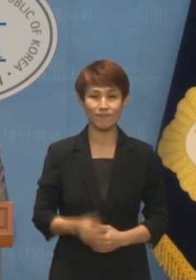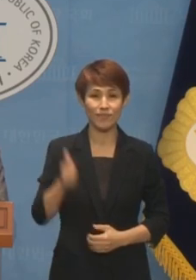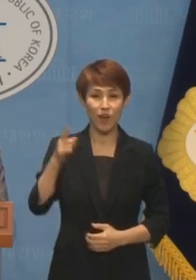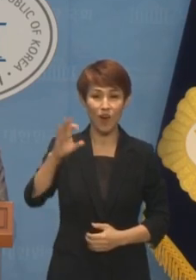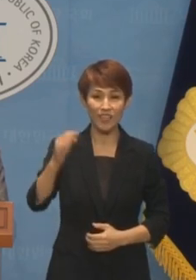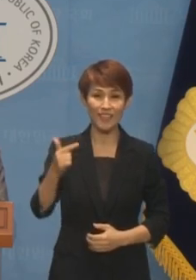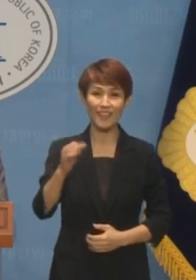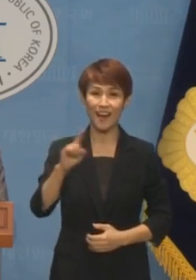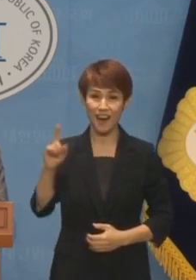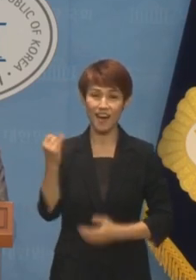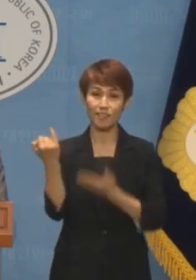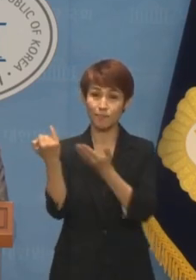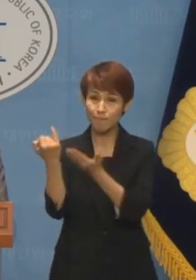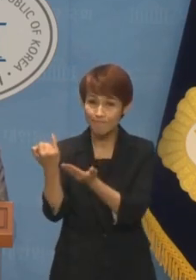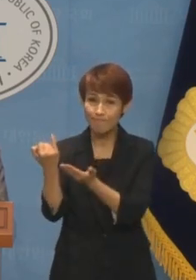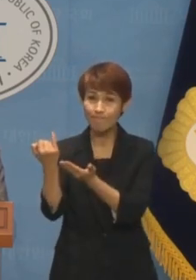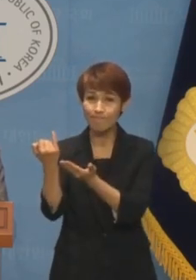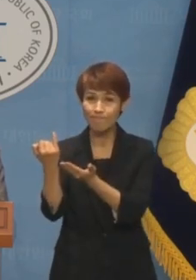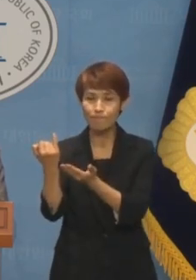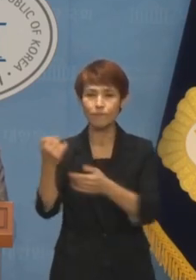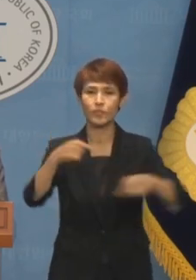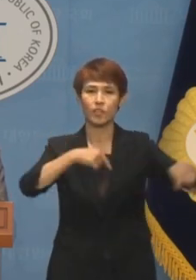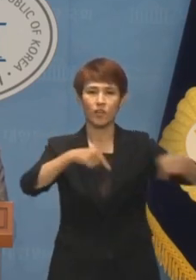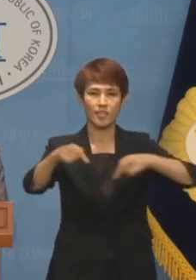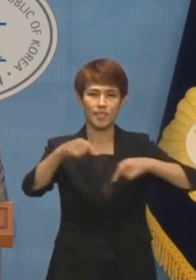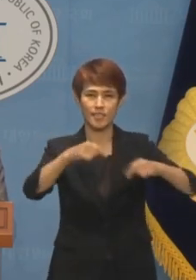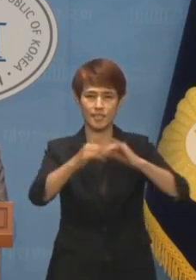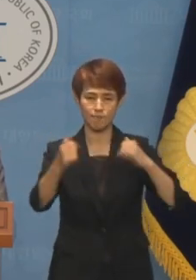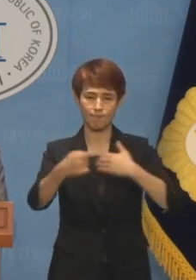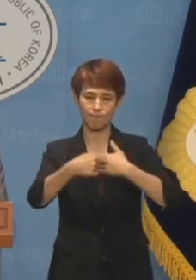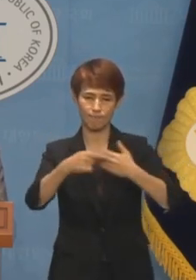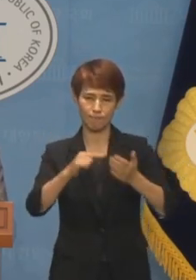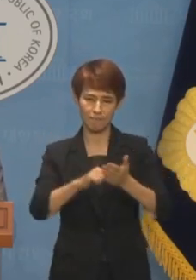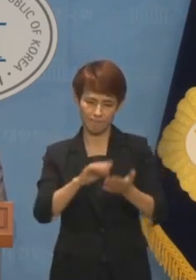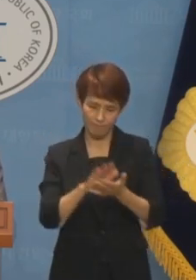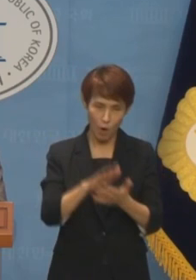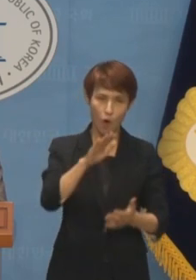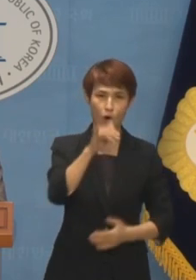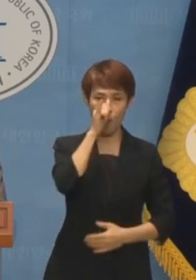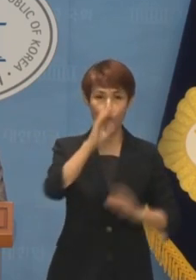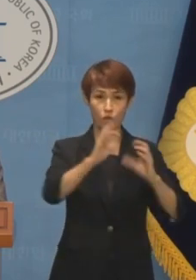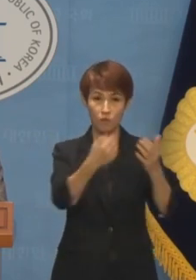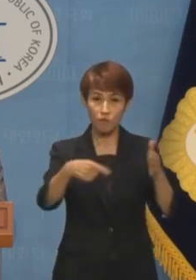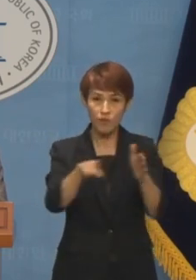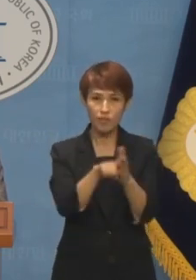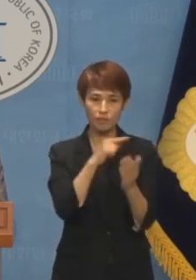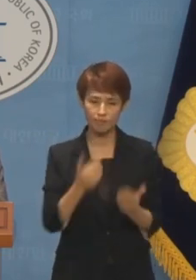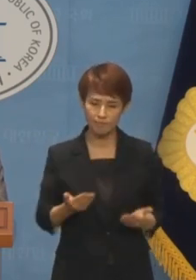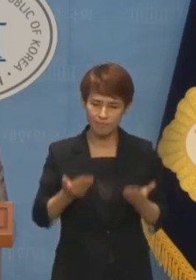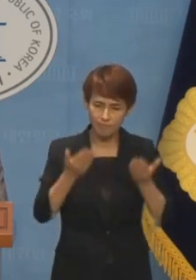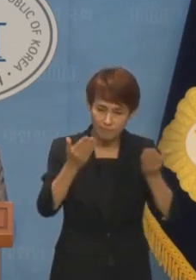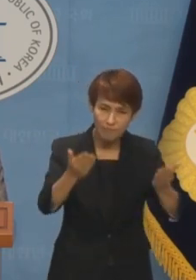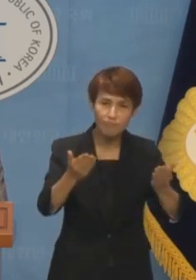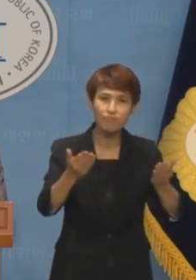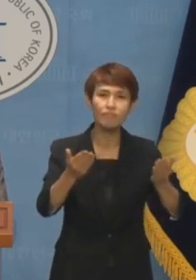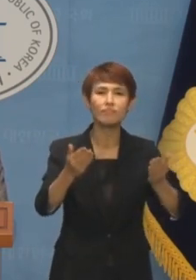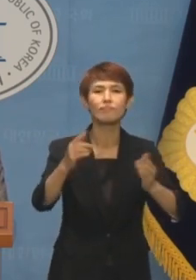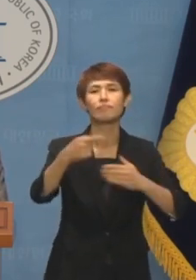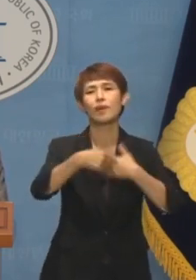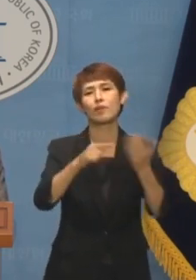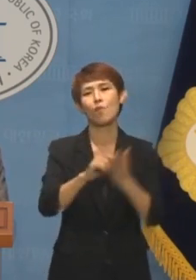허은하 당대표 후보는 정치적인 열정과 국민을 위한 진정한 헌신의 자세를 갖추고